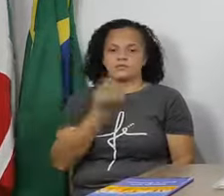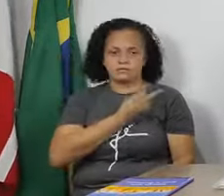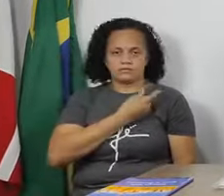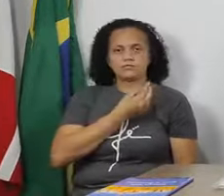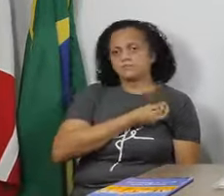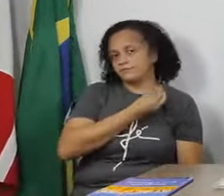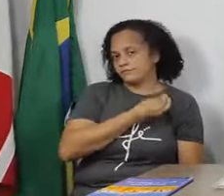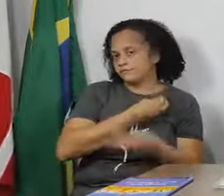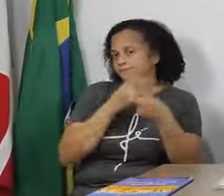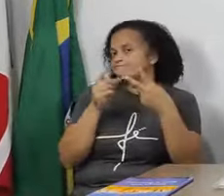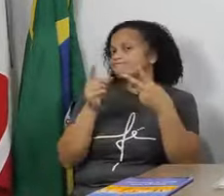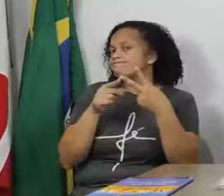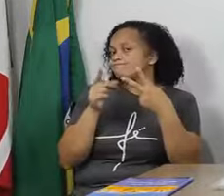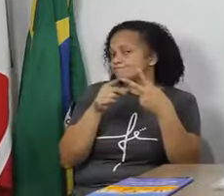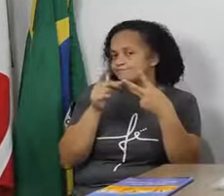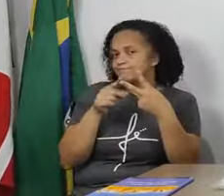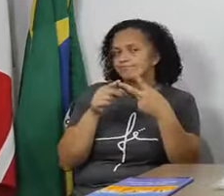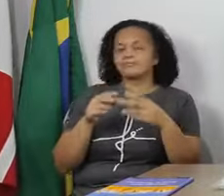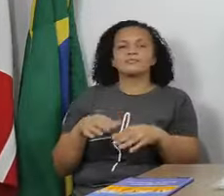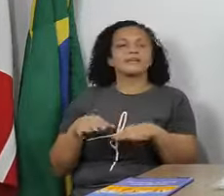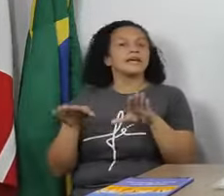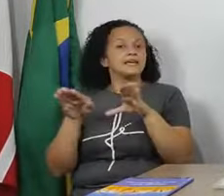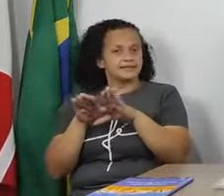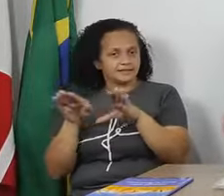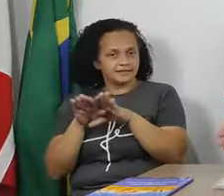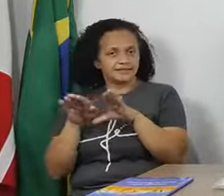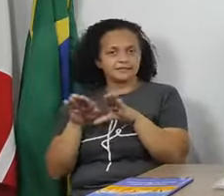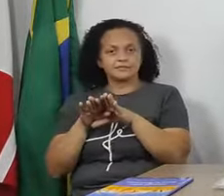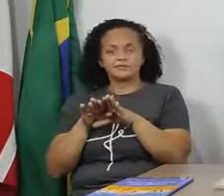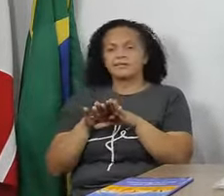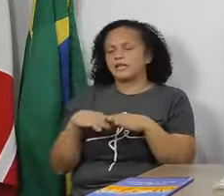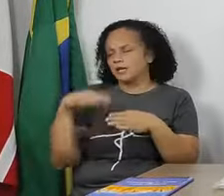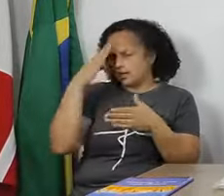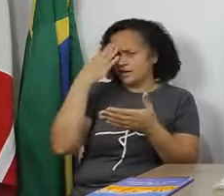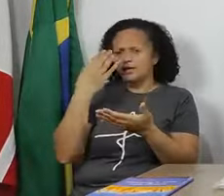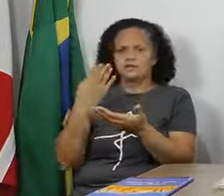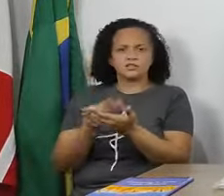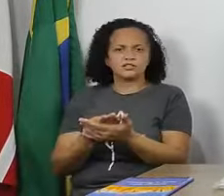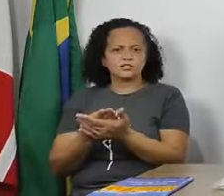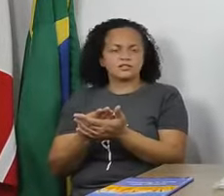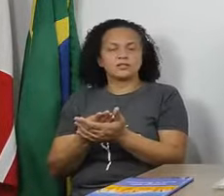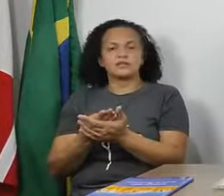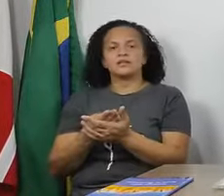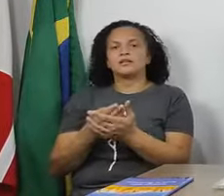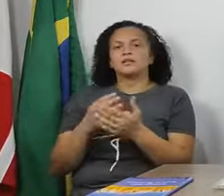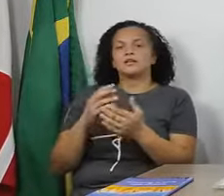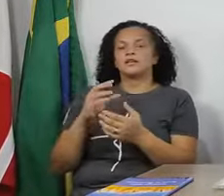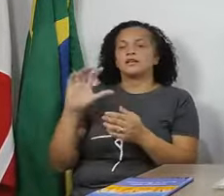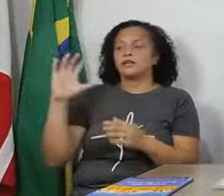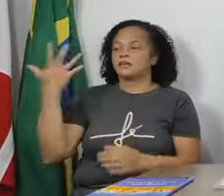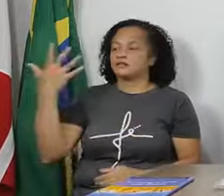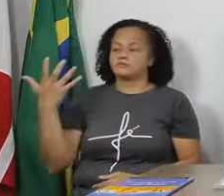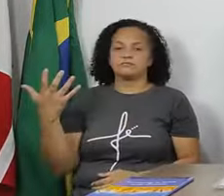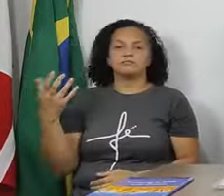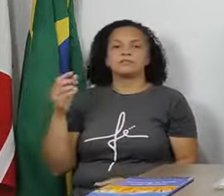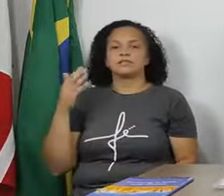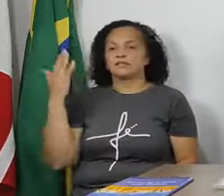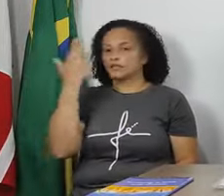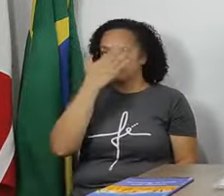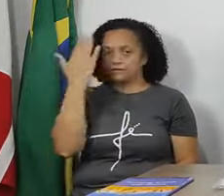parte, e é a convicção de fatos que a gente não vê. Fatos é diferente de